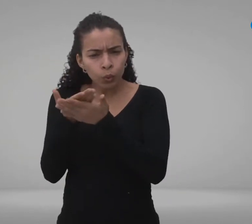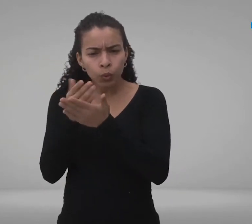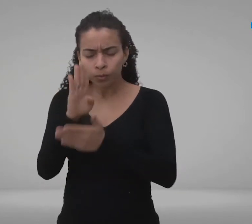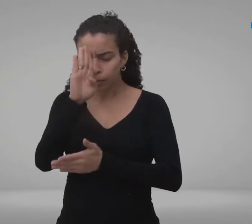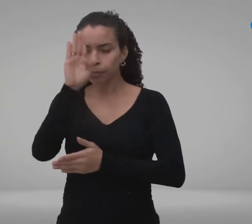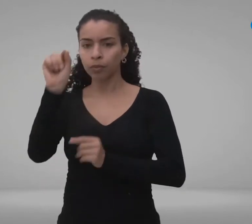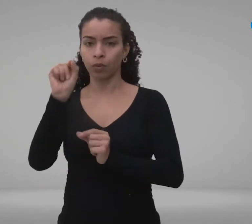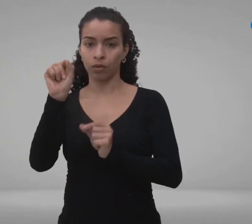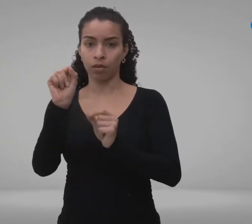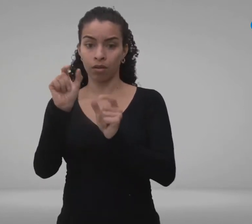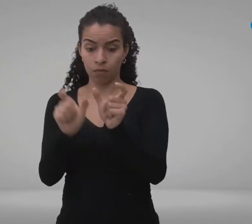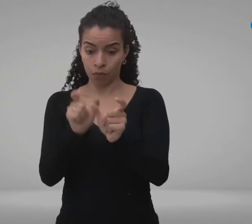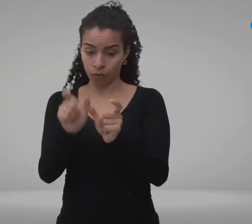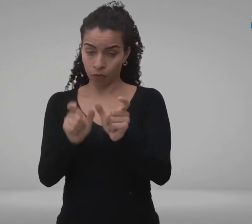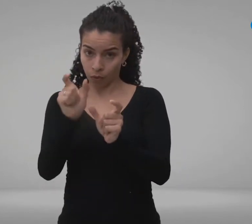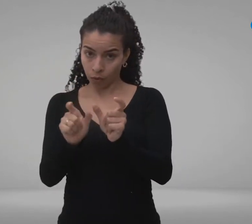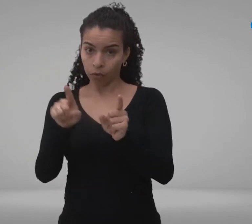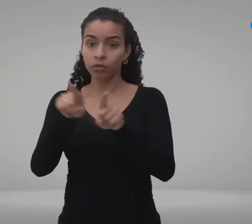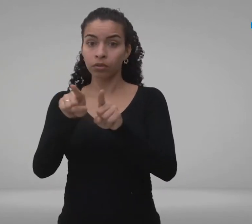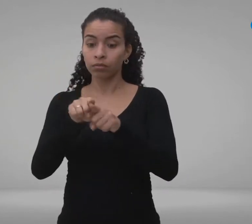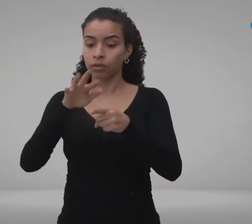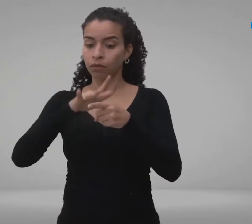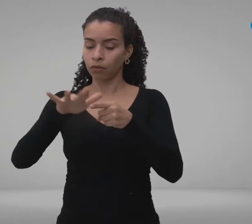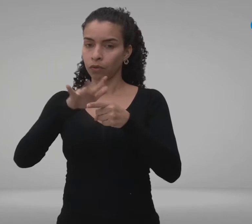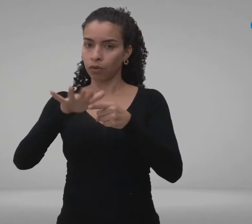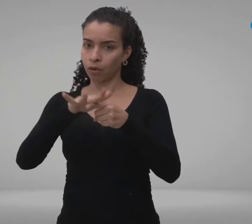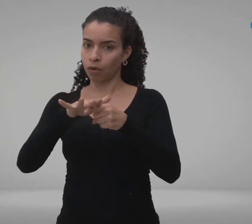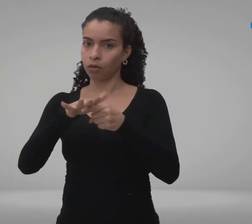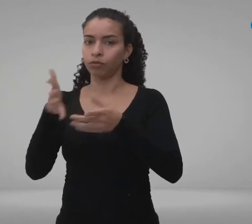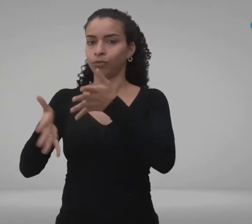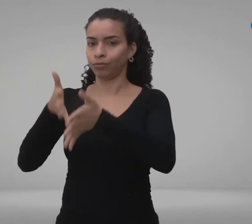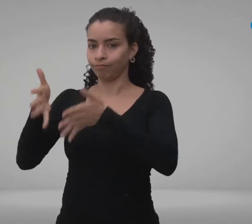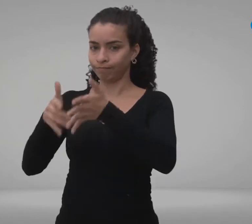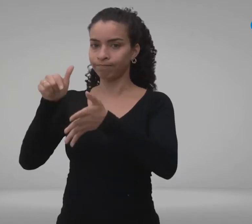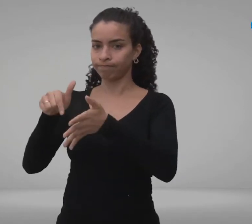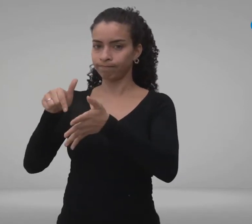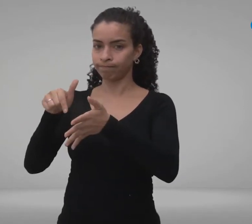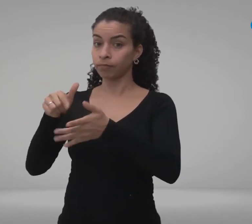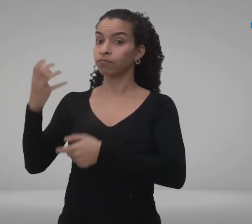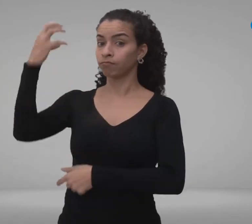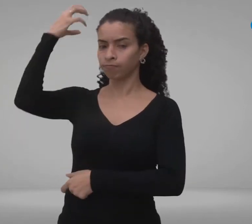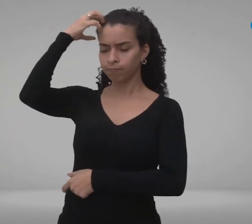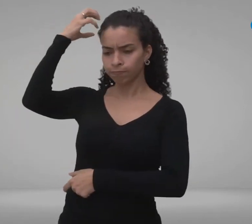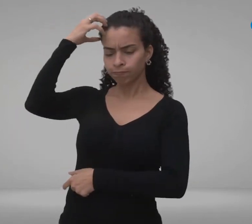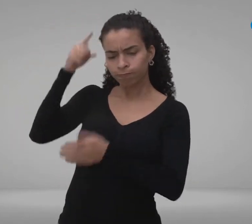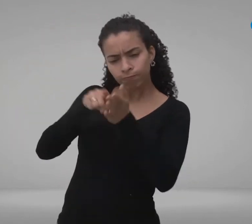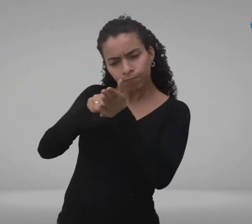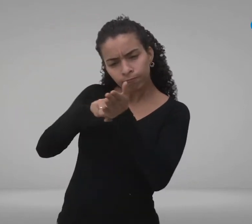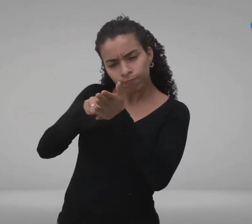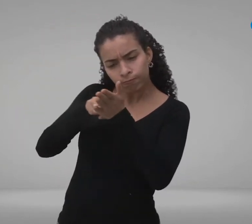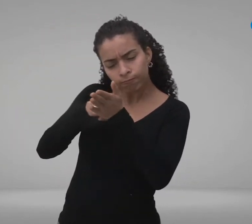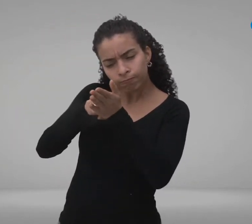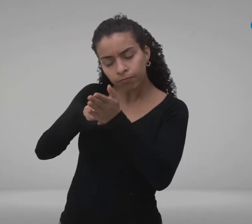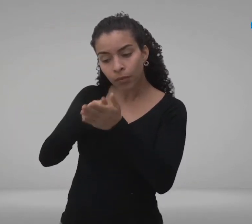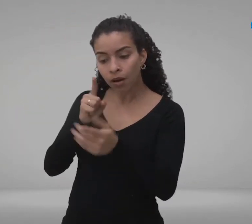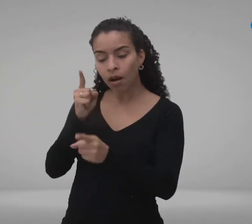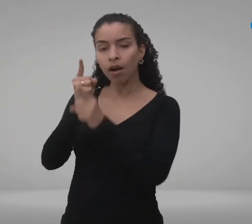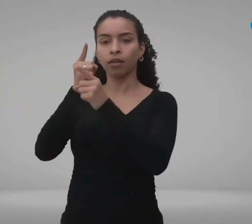níveis morfológicos e fonológicos da língua de sinais. Então, foi ele que determinou ali, a princípio, os